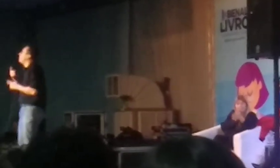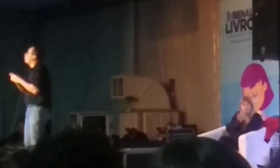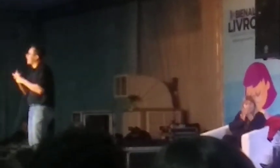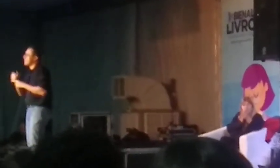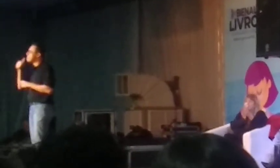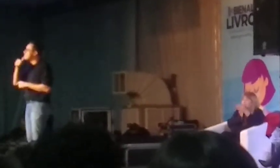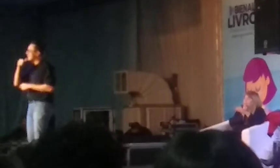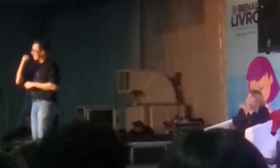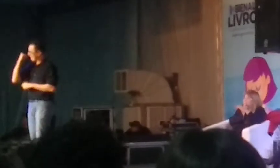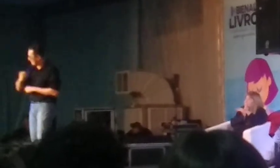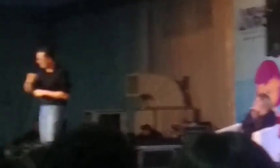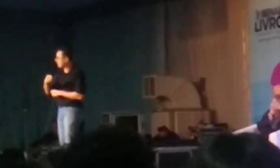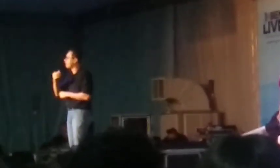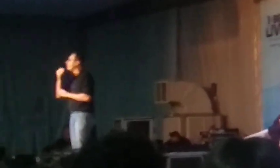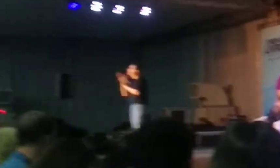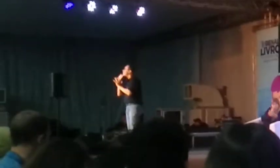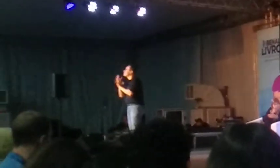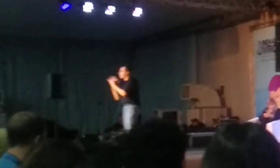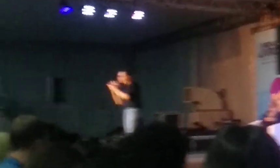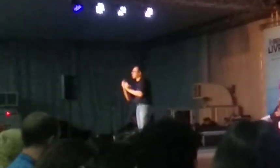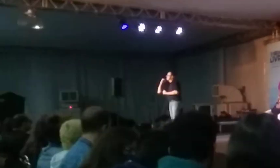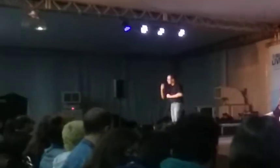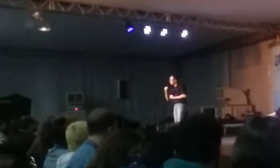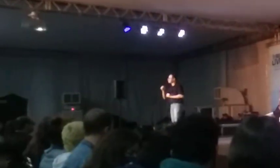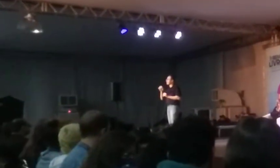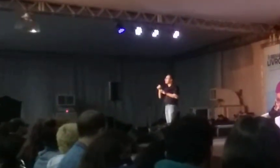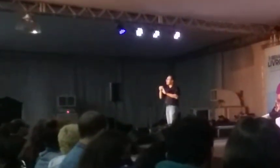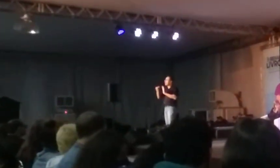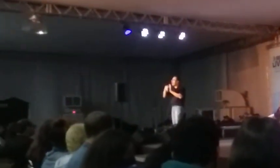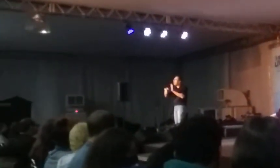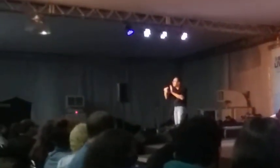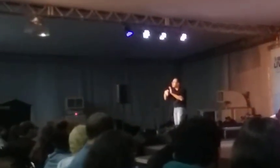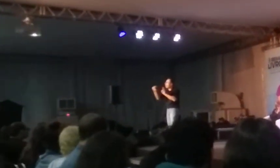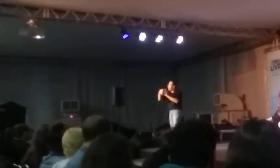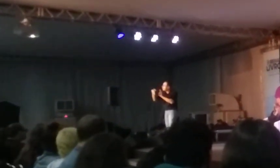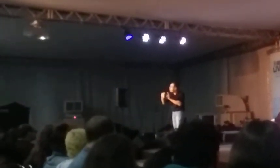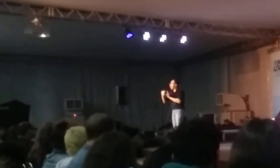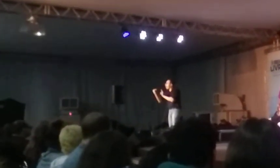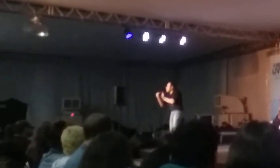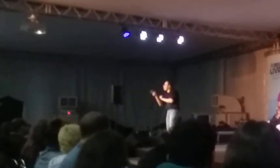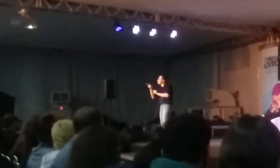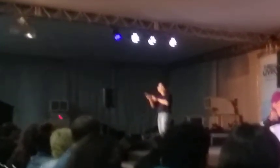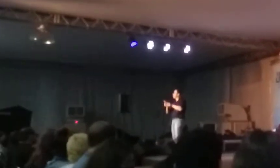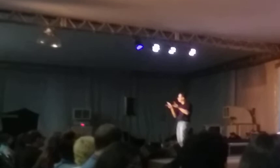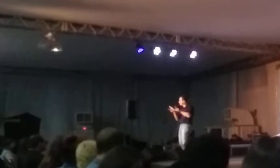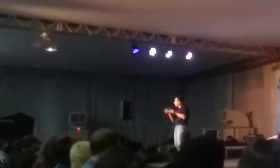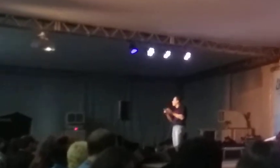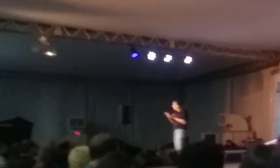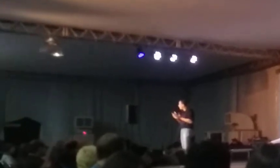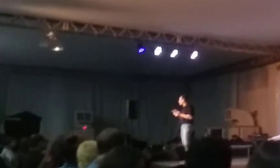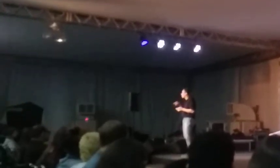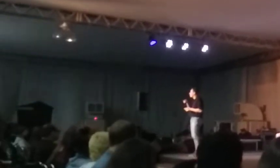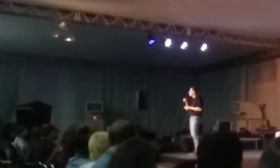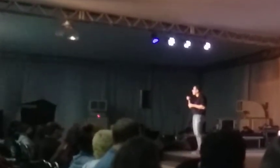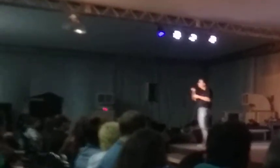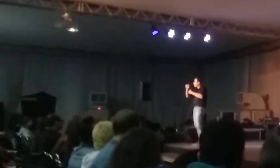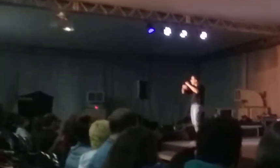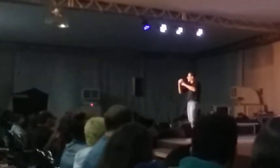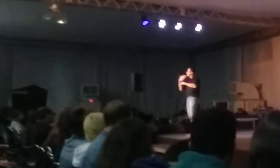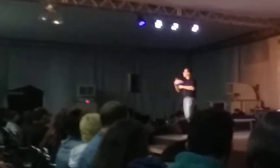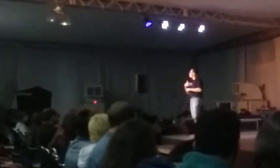aí pediram para a gente recomeçar e escrever dois filmes. Que não é tão simples